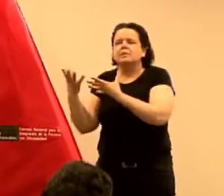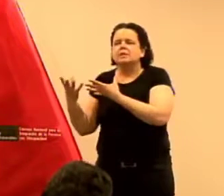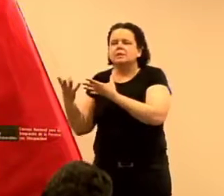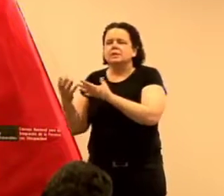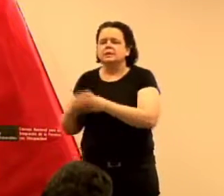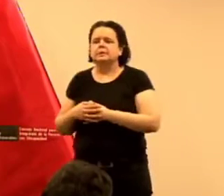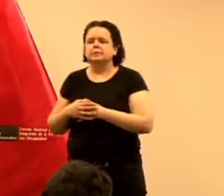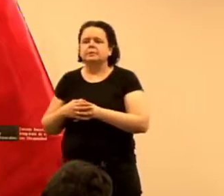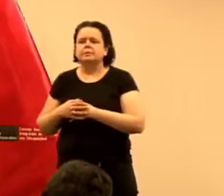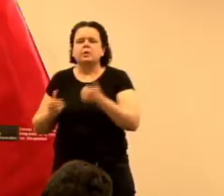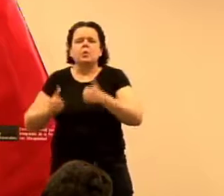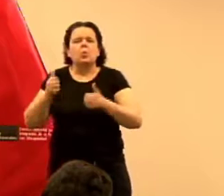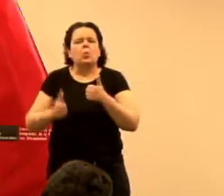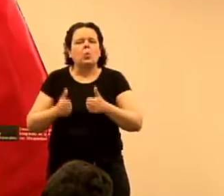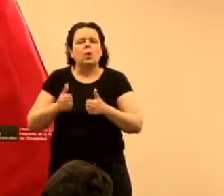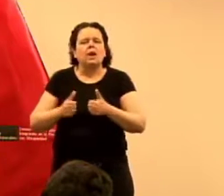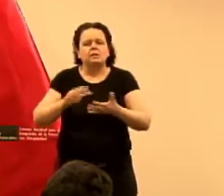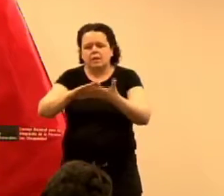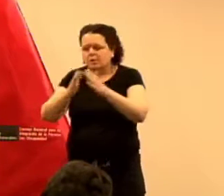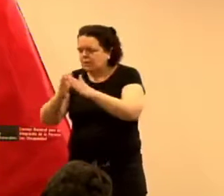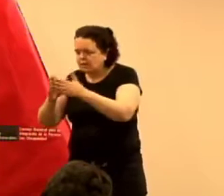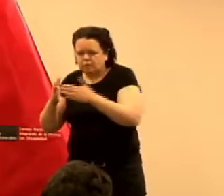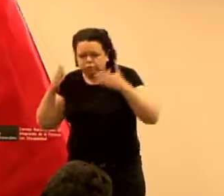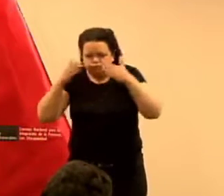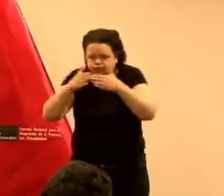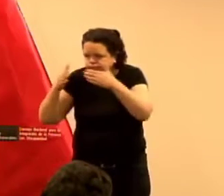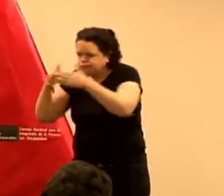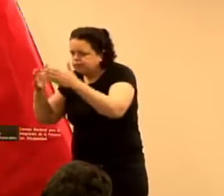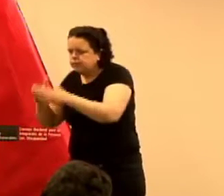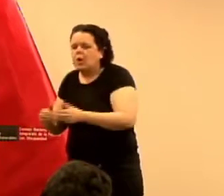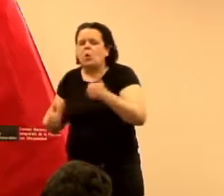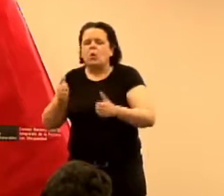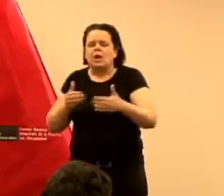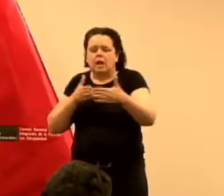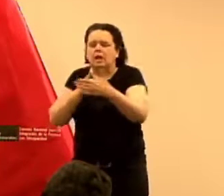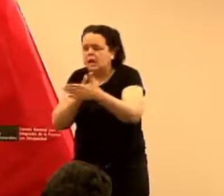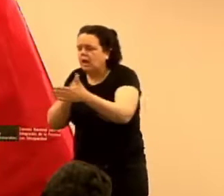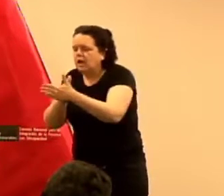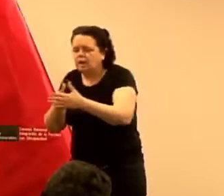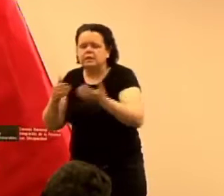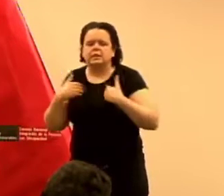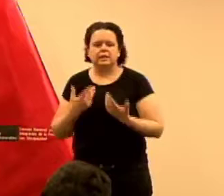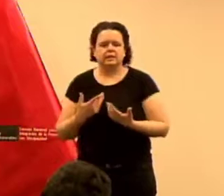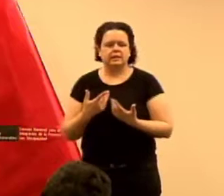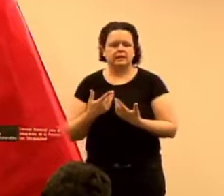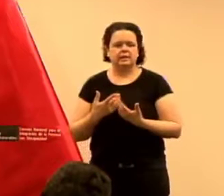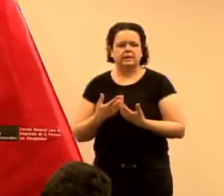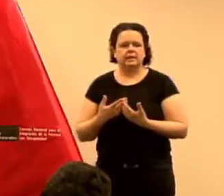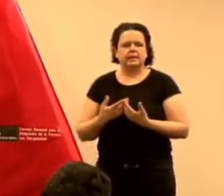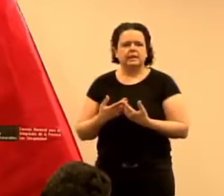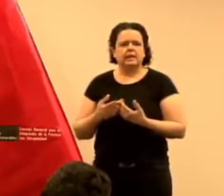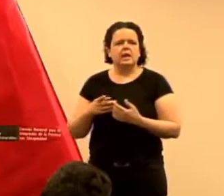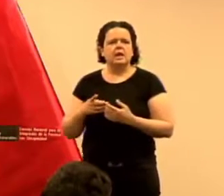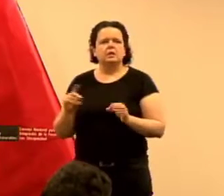indiquen cuál es nuestra población objetivo, cuáles son las barreras a las cuales nuestra población objetivo se enfrenta, y